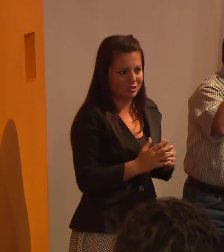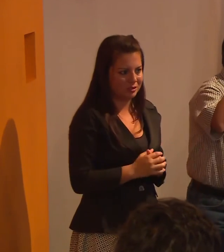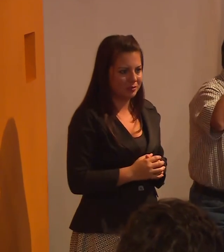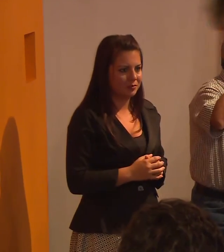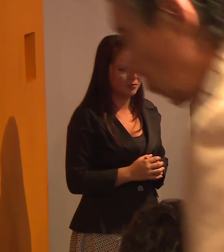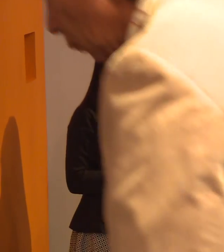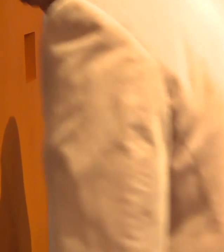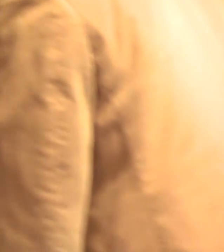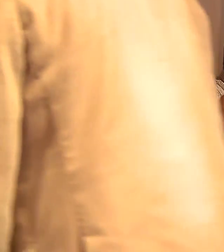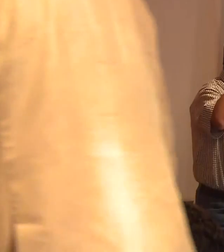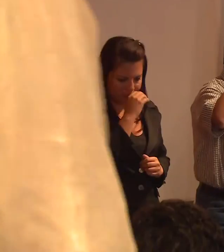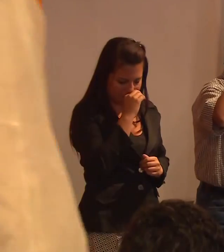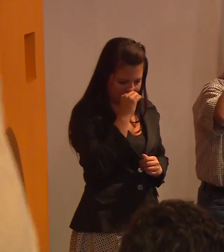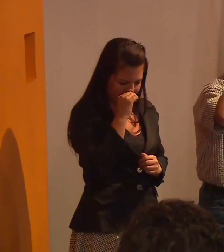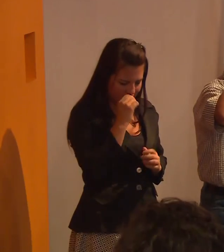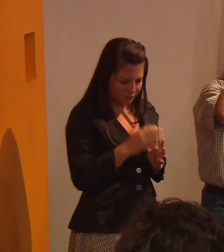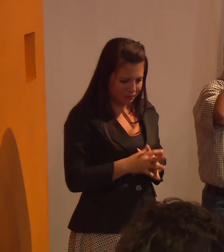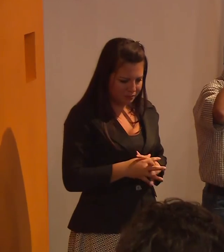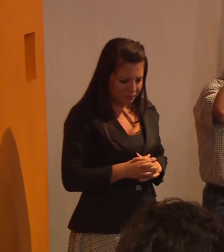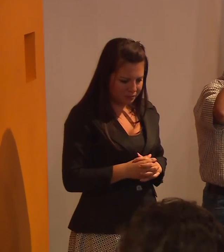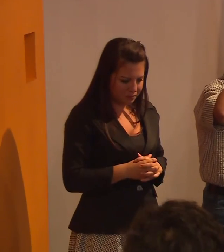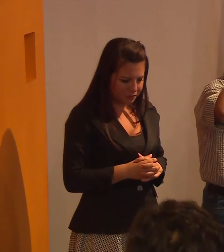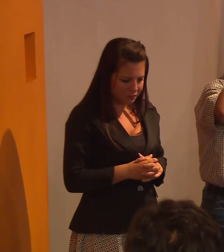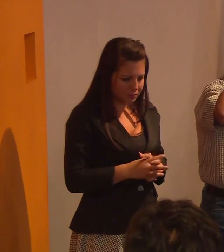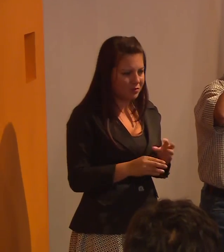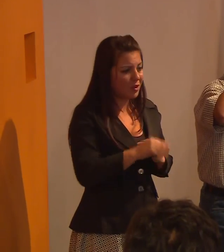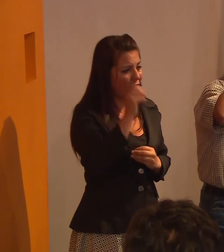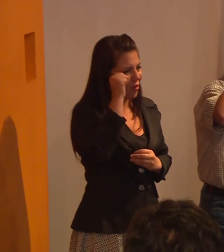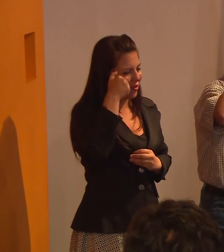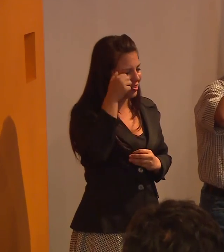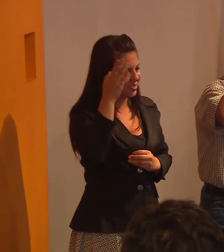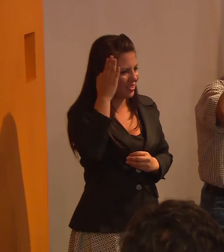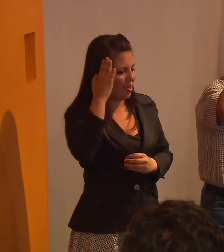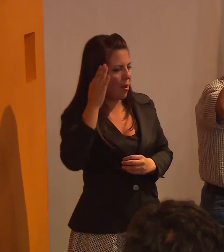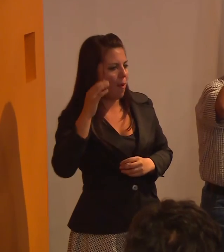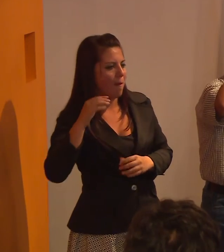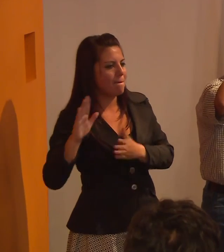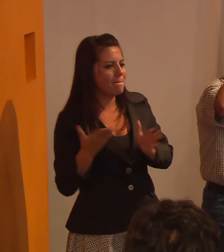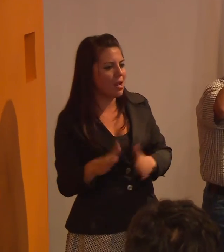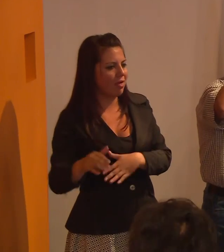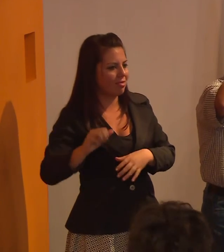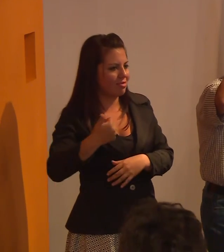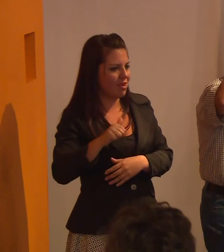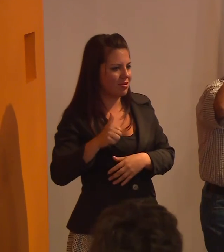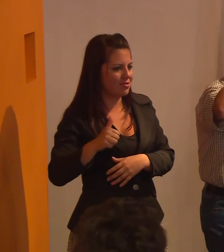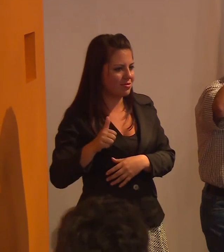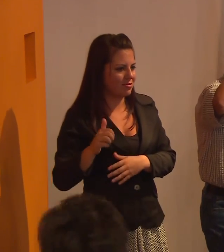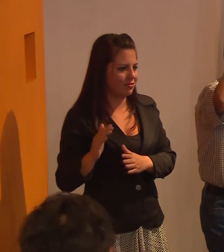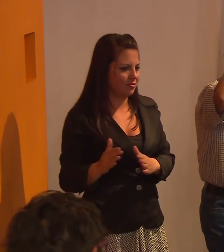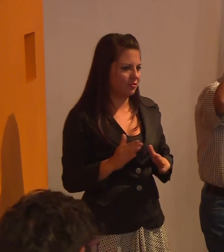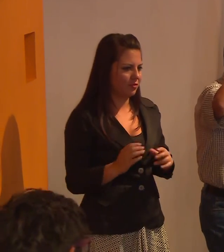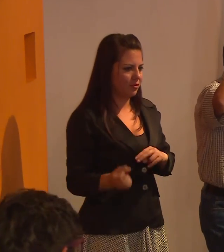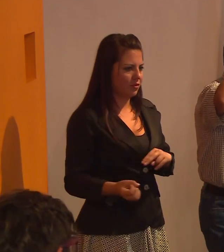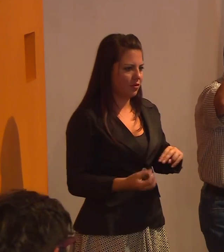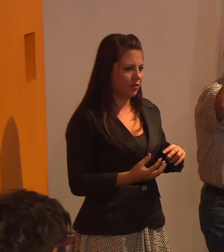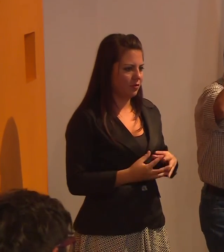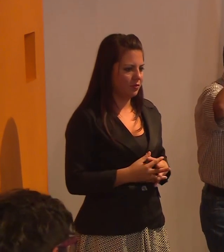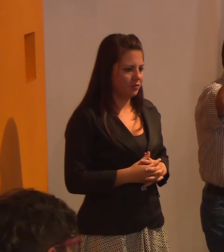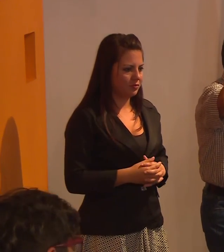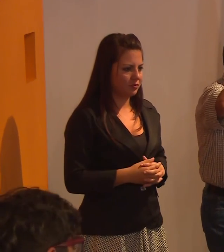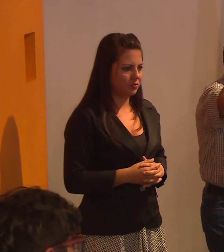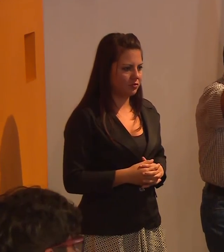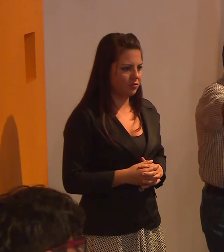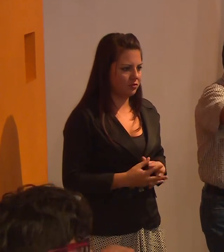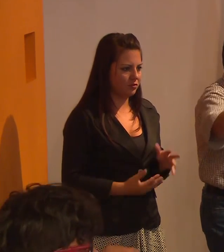además, recuerden que se acabó el Plan Decenal de Educación y que este año es el año en el que se define un nuevo